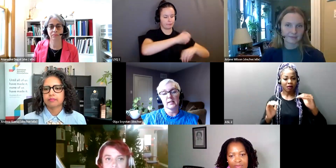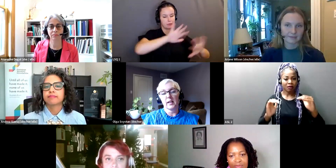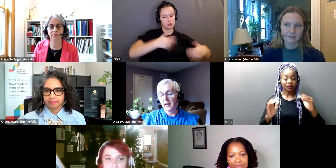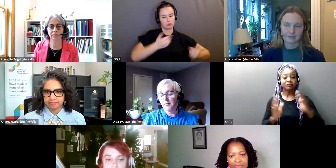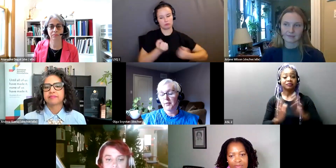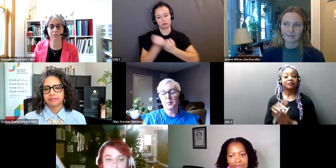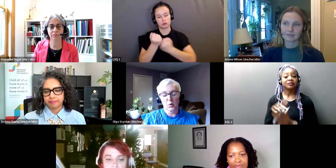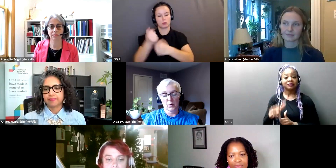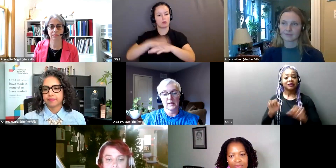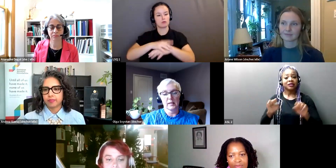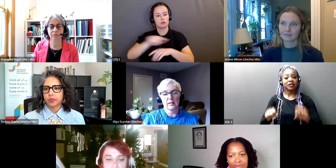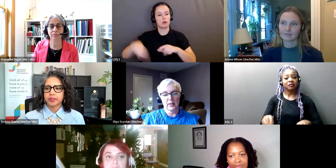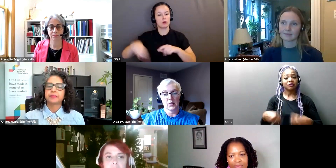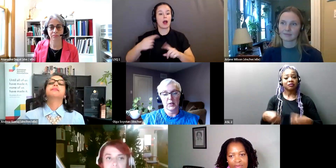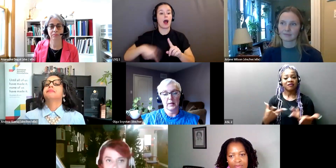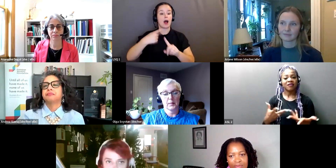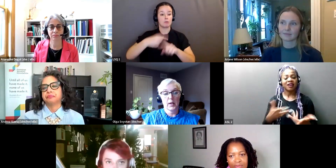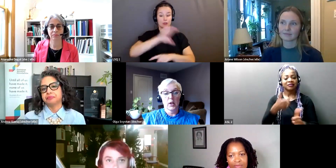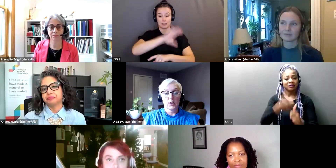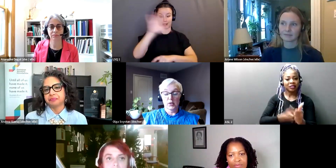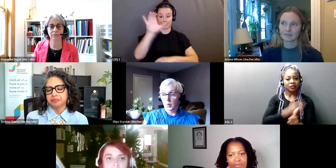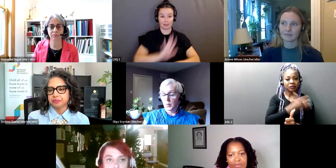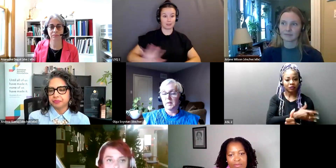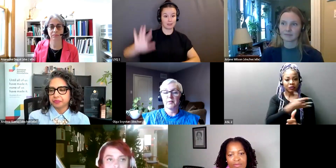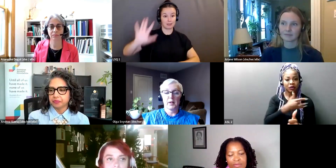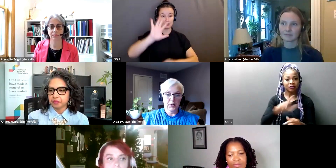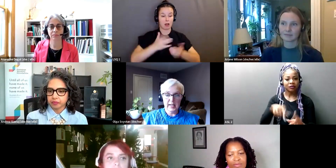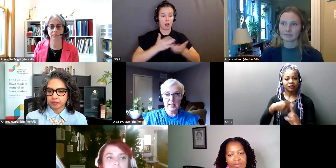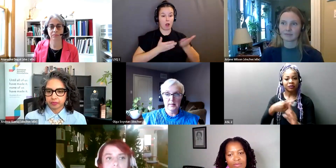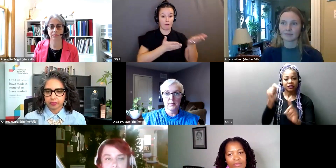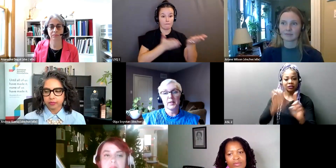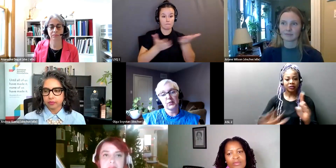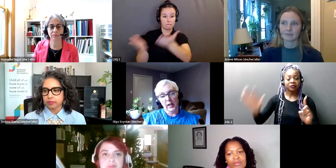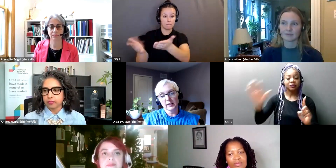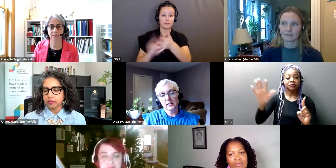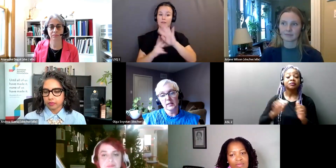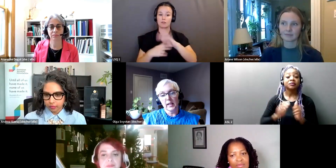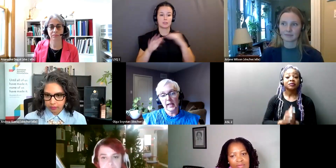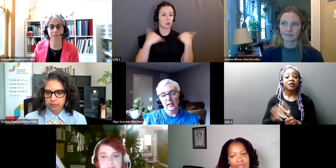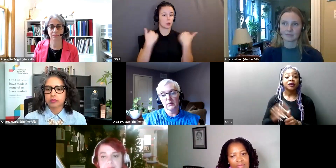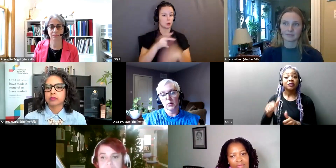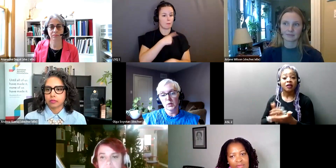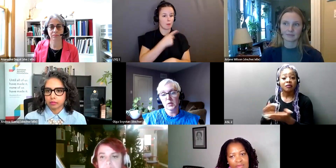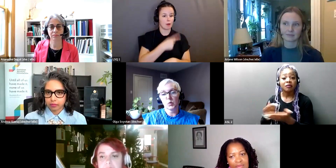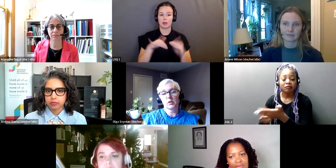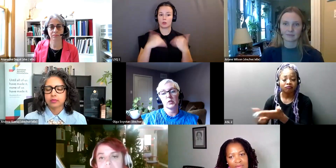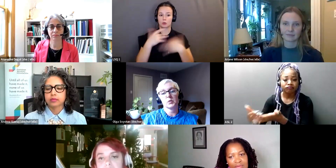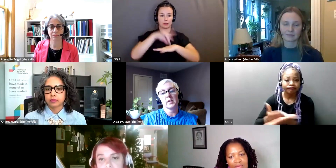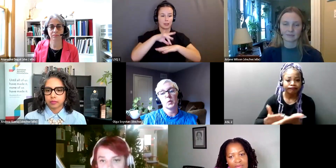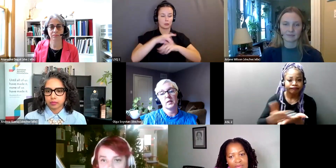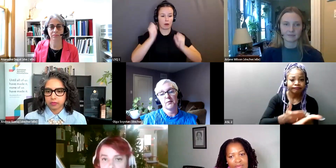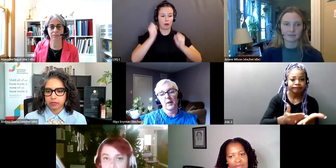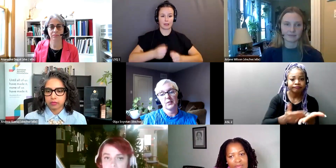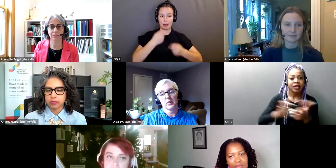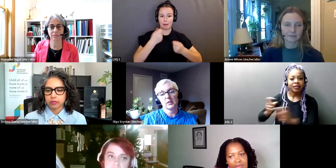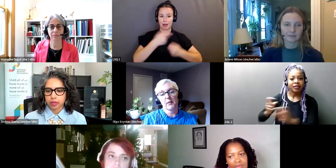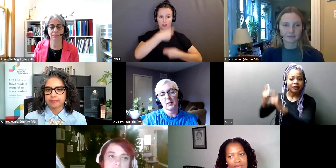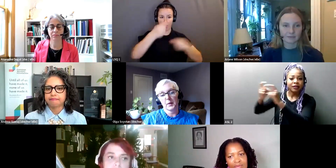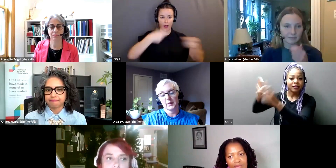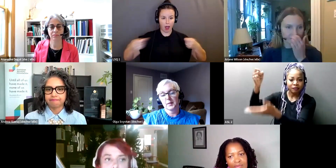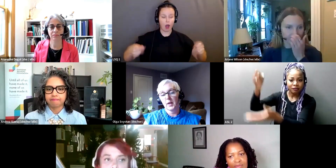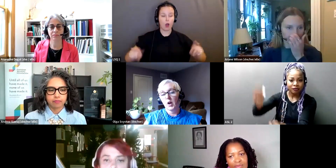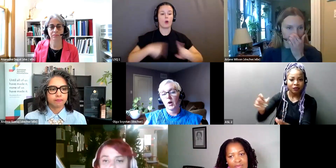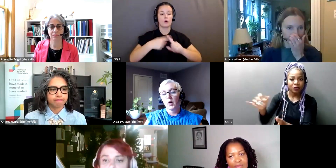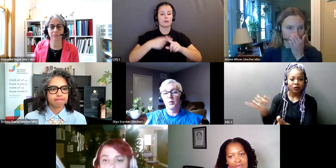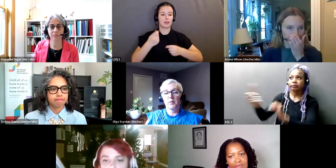Comme nous avons une portée nationale, nous pouvons fournir des subventions dans toutes les provinces, tous les territoires. Nous faisons des campagnes de financement, nous